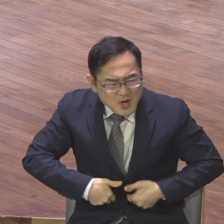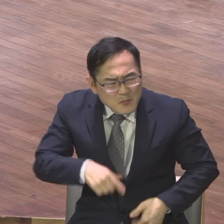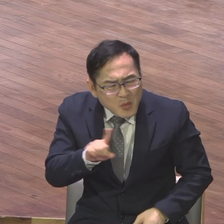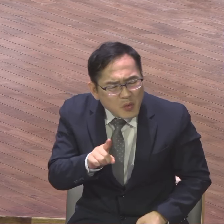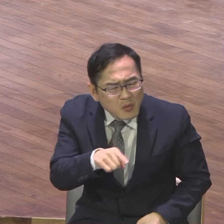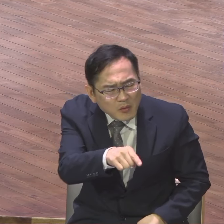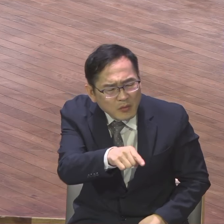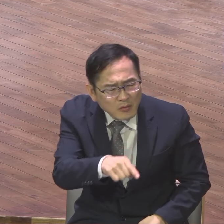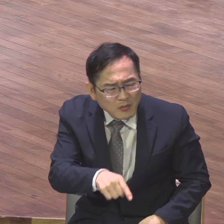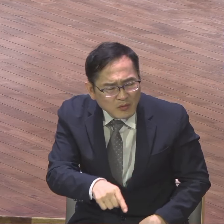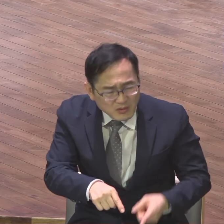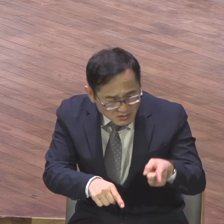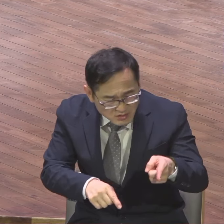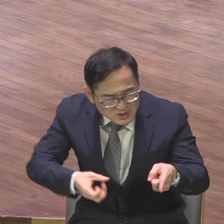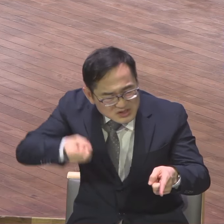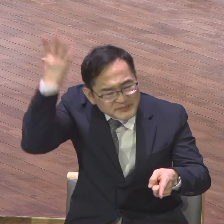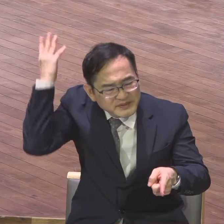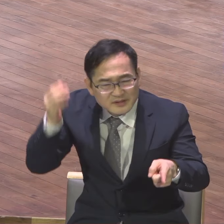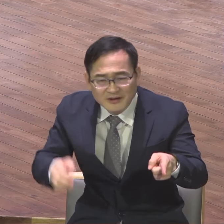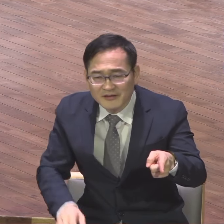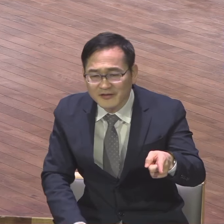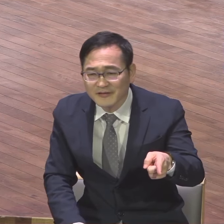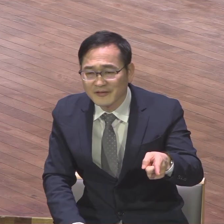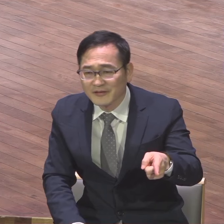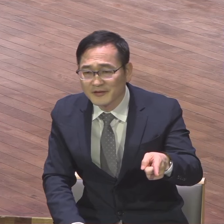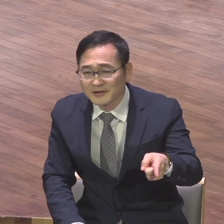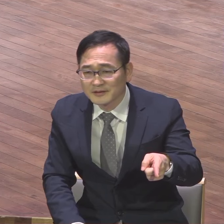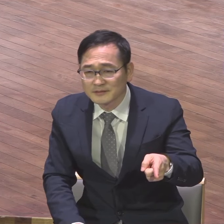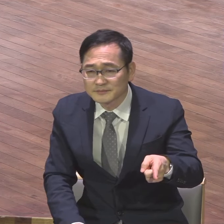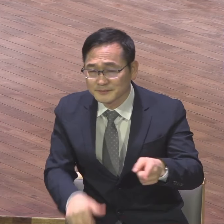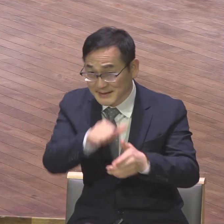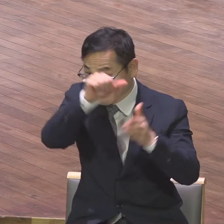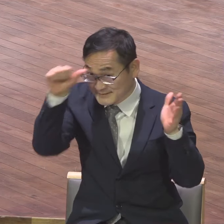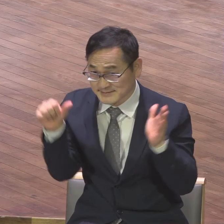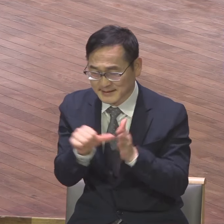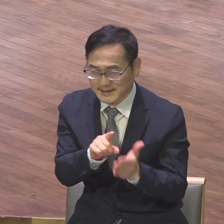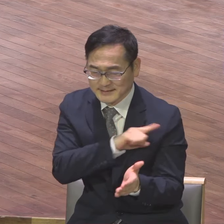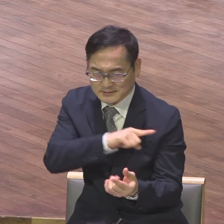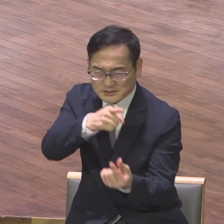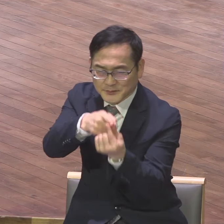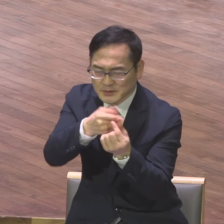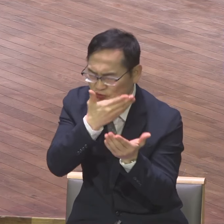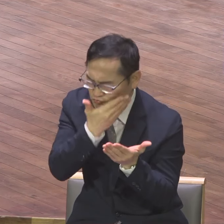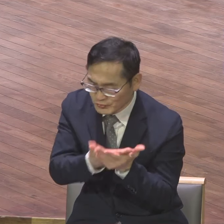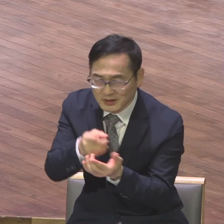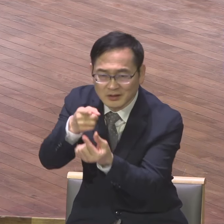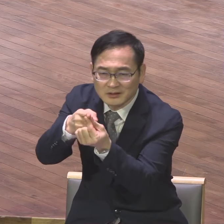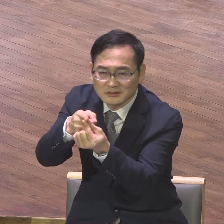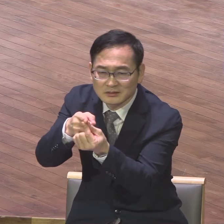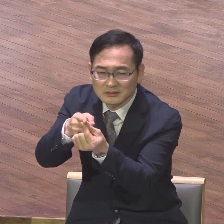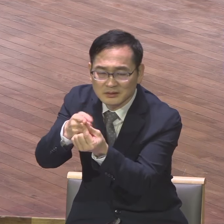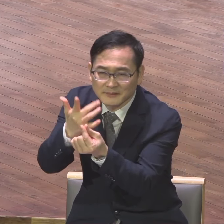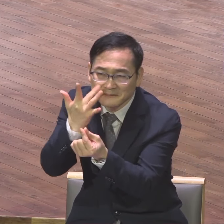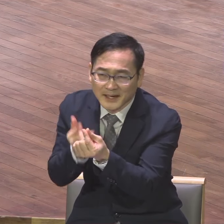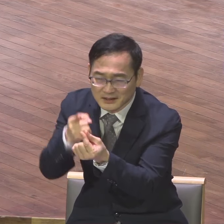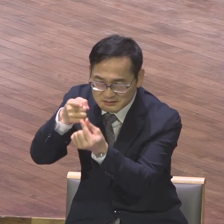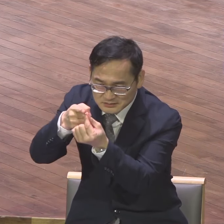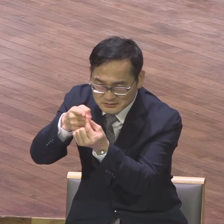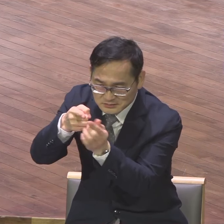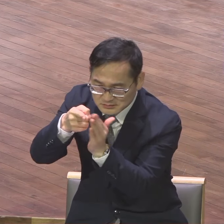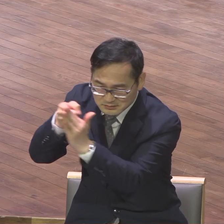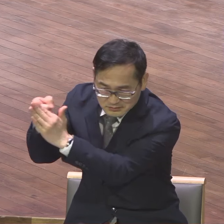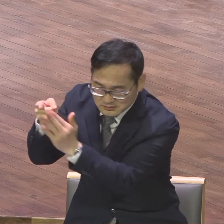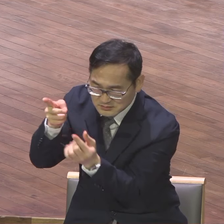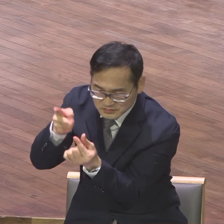본질을 놓친 다시 말해 인생의 우선 순위를 분명히 해야 된다는 말이지요.